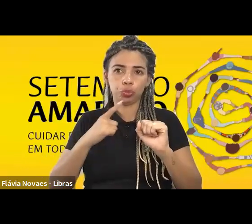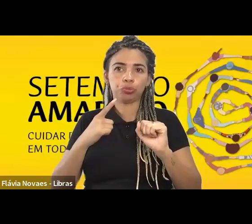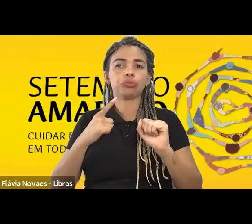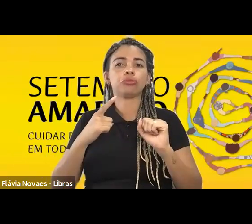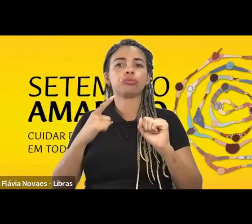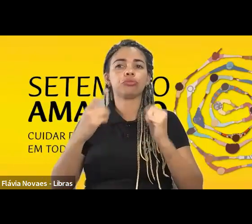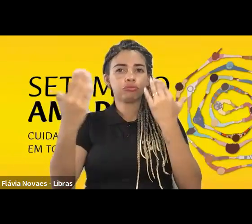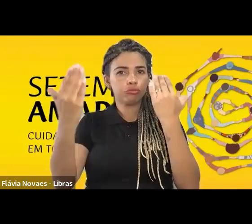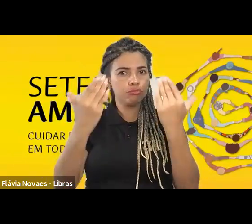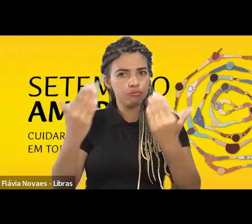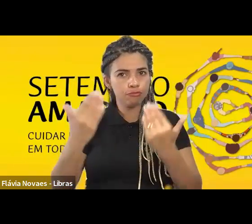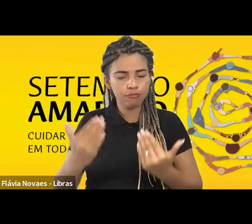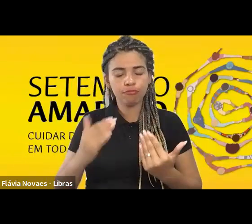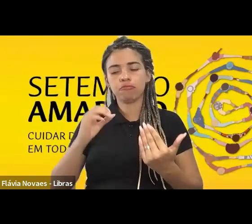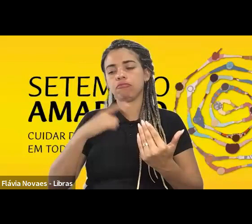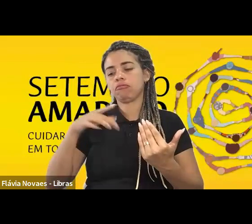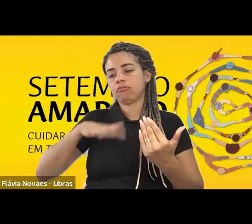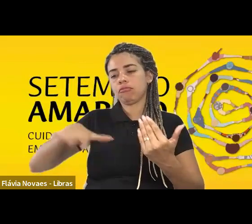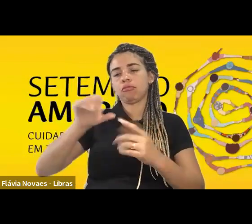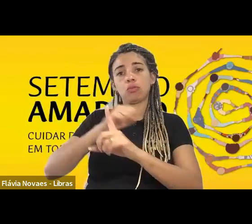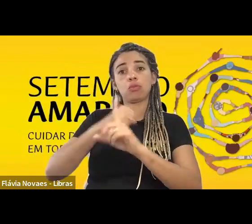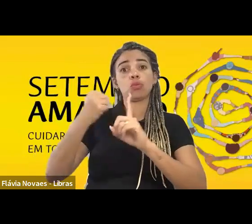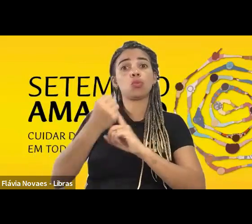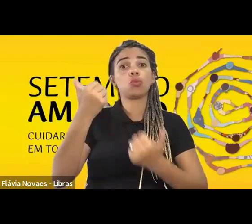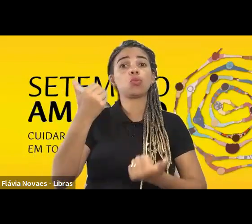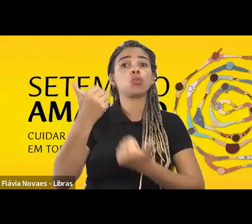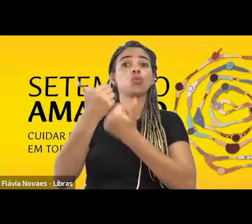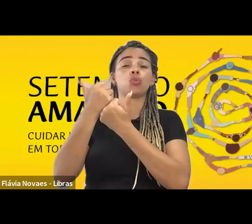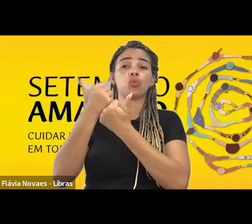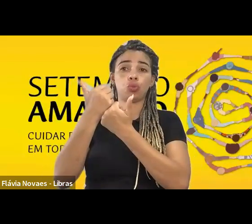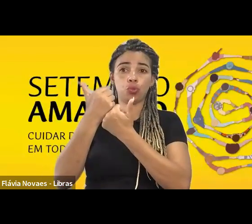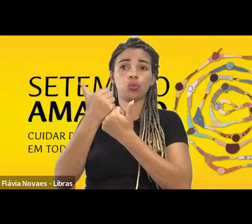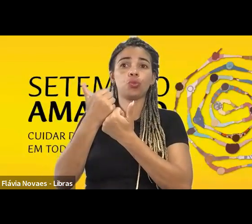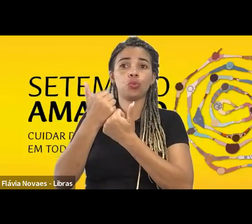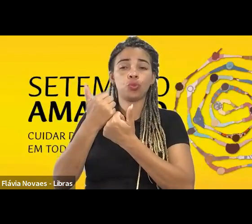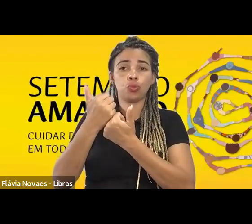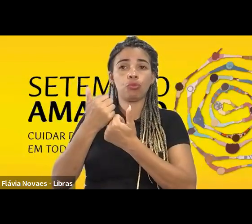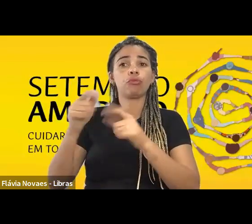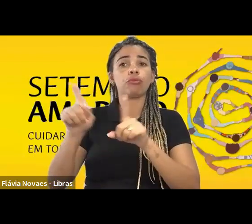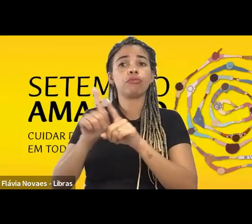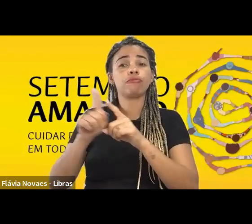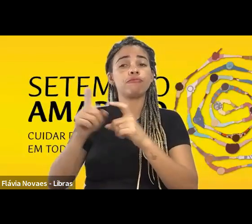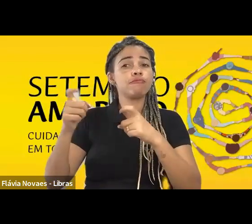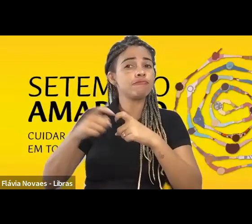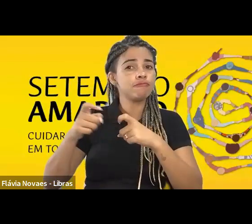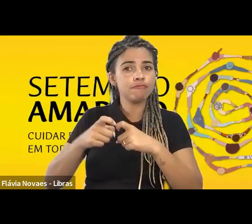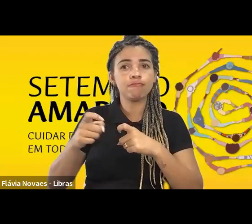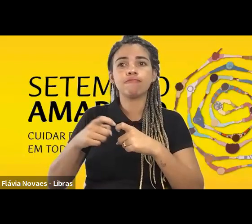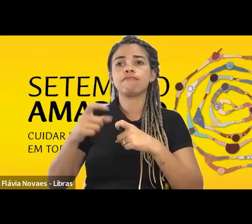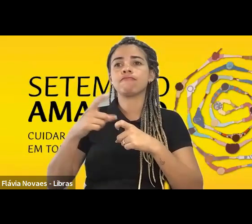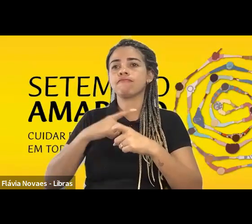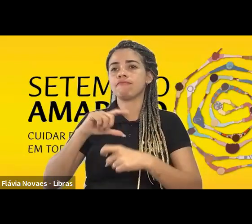da psicologia, do serviço social, né, da médicos, né, sejam